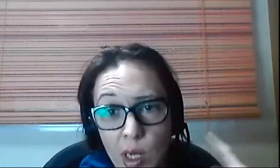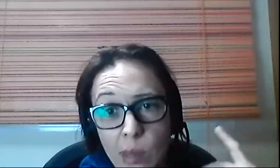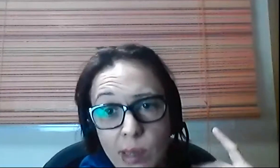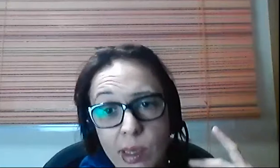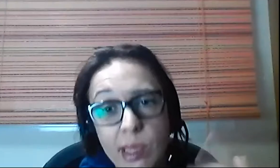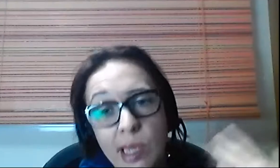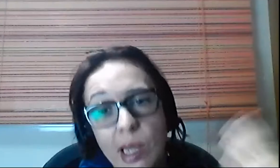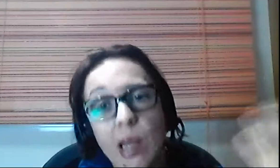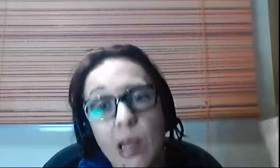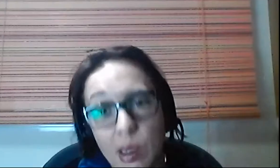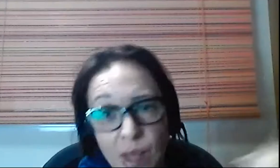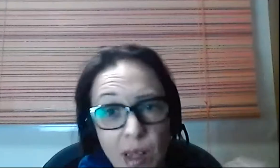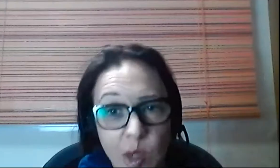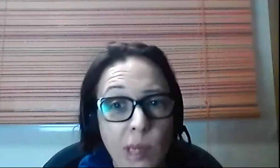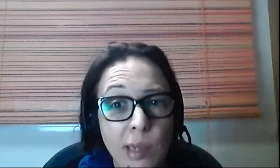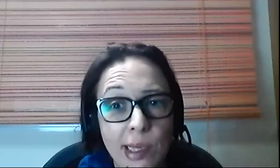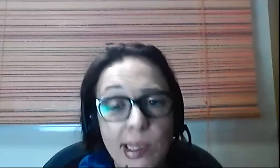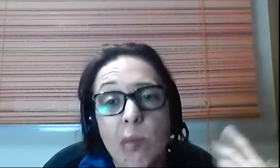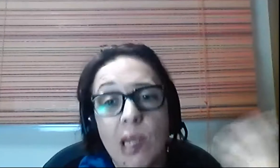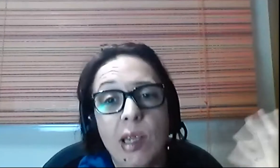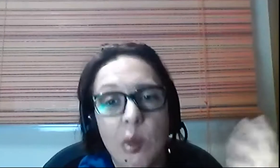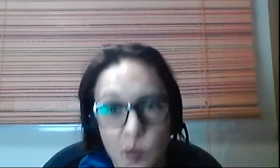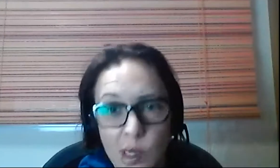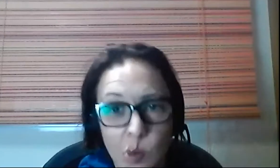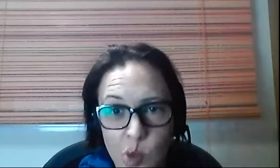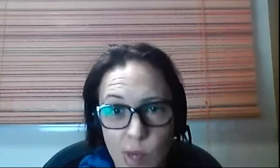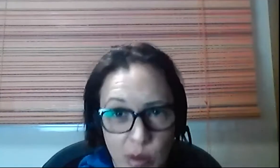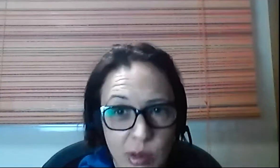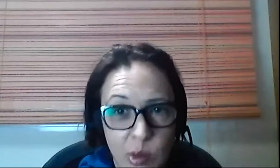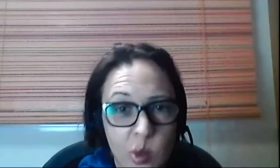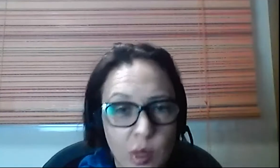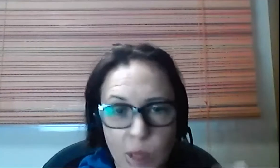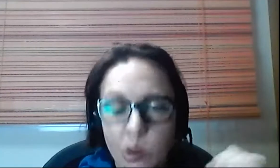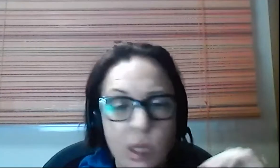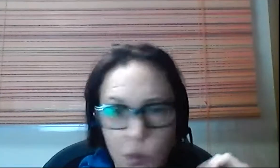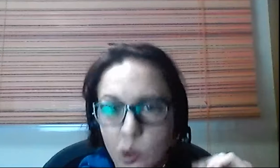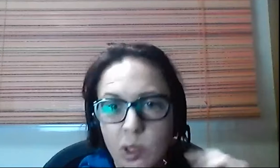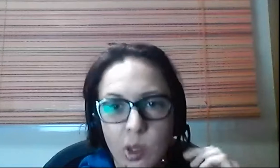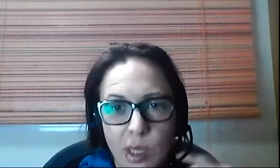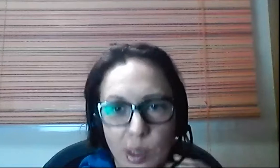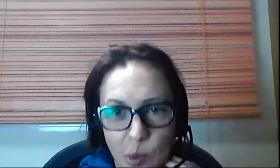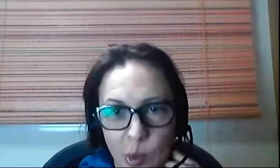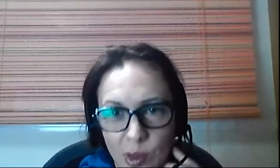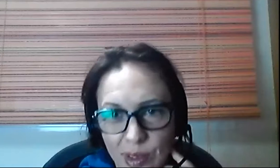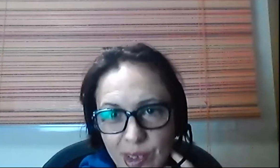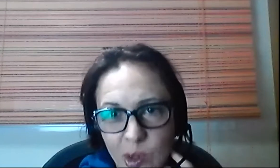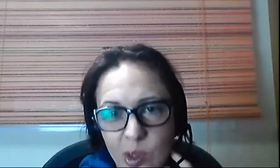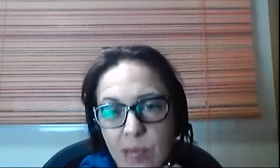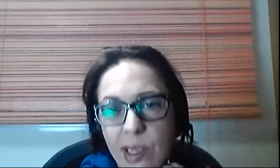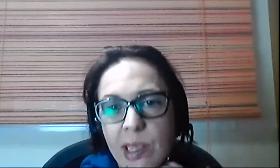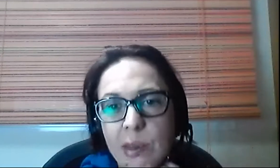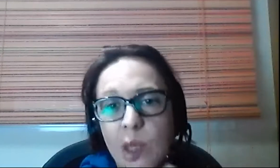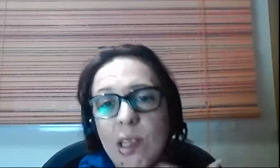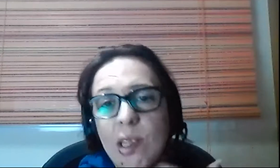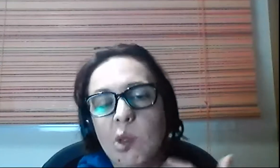era relevante, que sería recomendable que se replicara en una muestra mucho mayor. Eso nos lo encontramos en muchos de los artículos. Entonces,